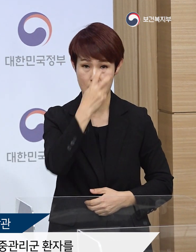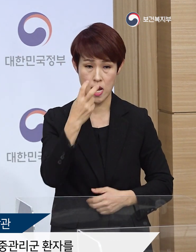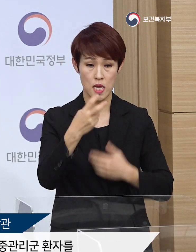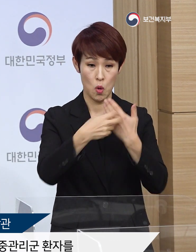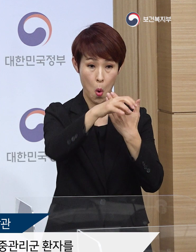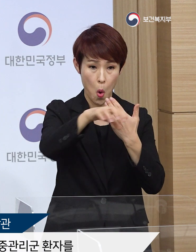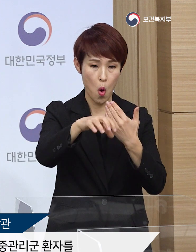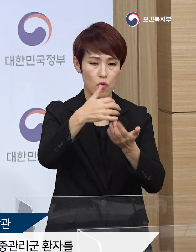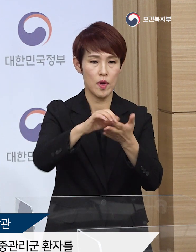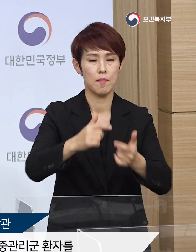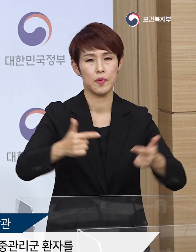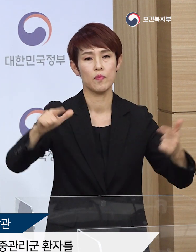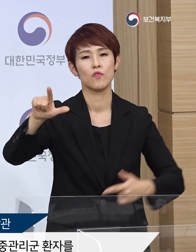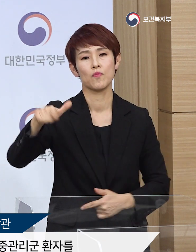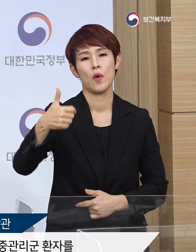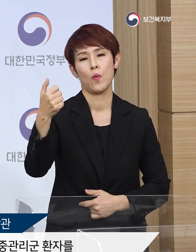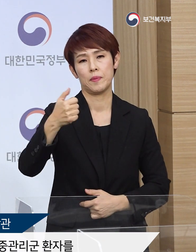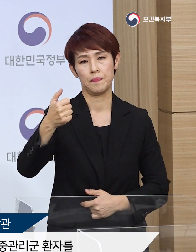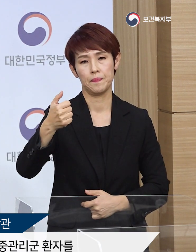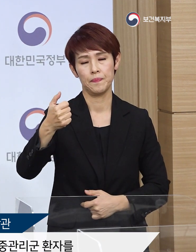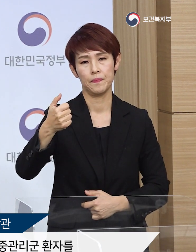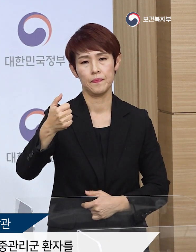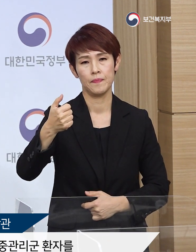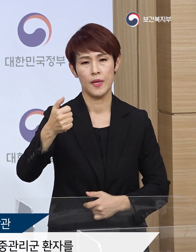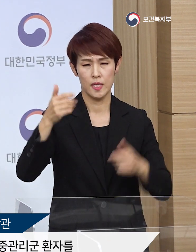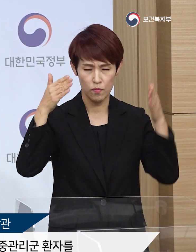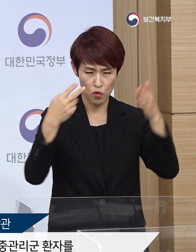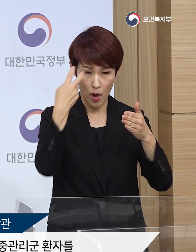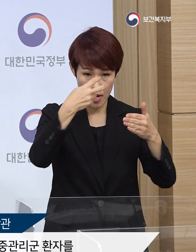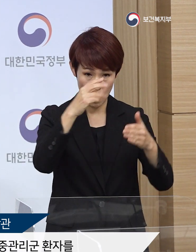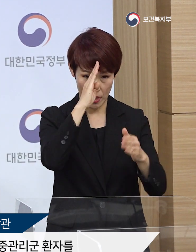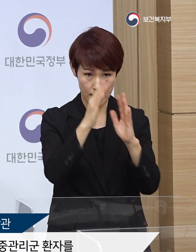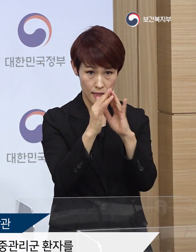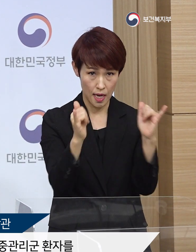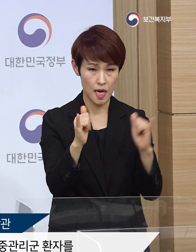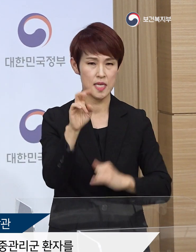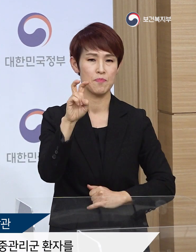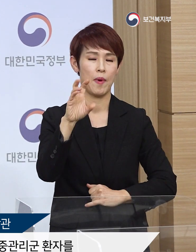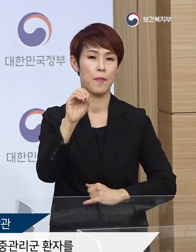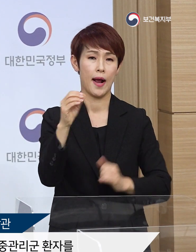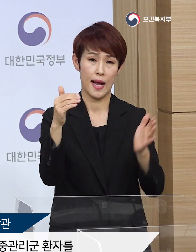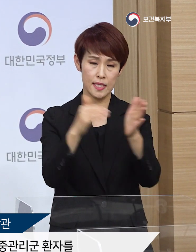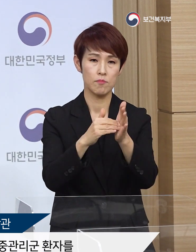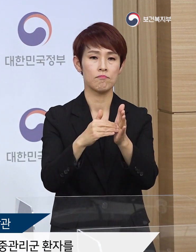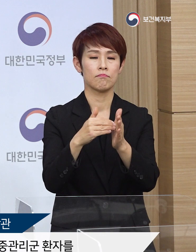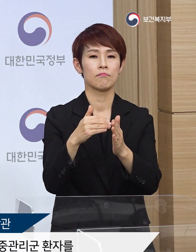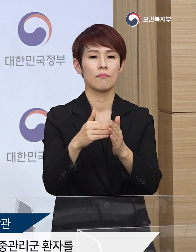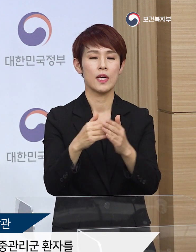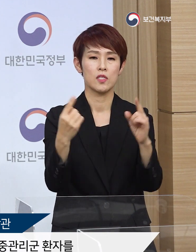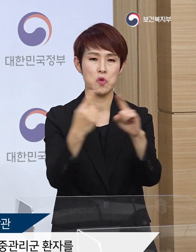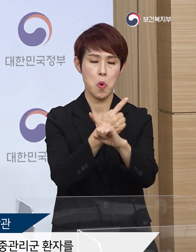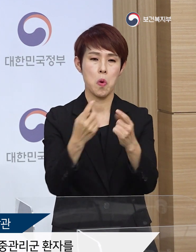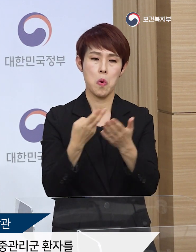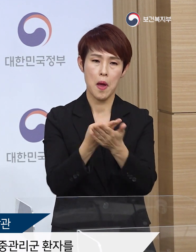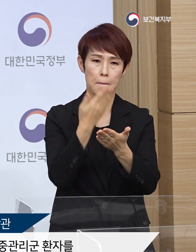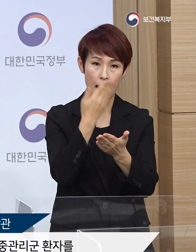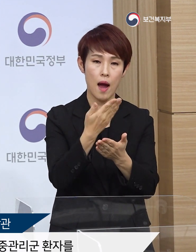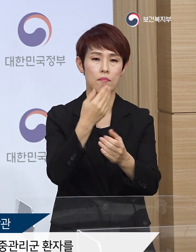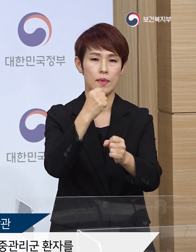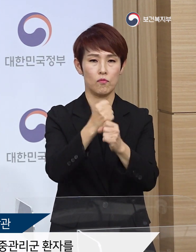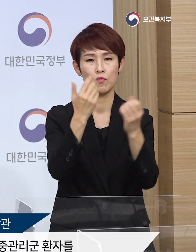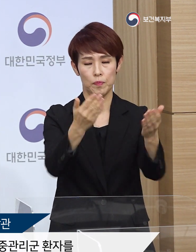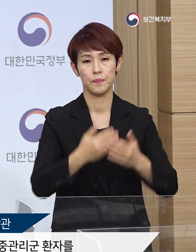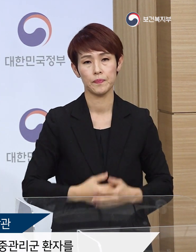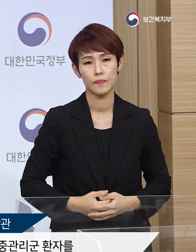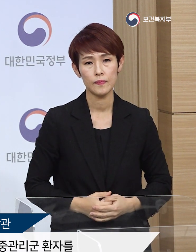관리의료기관을 650개까지 늘리고 집중관리군 환자를 20만 명까지 감당 가능한 체계로 갖출 것입니다.